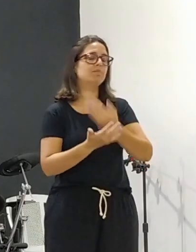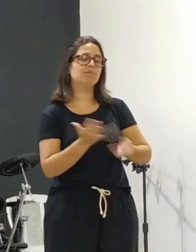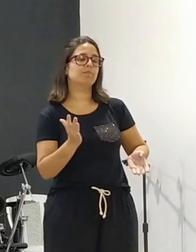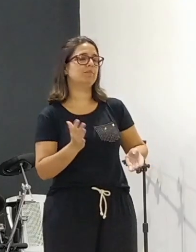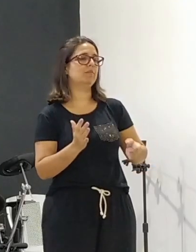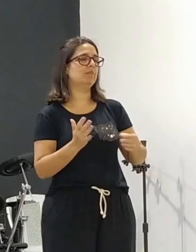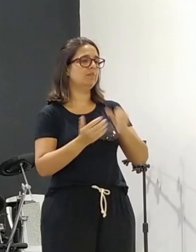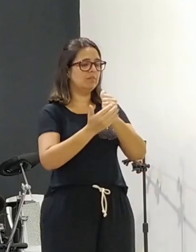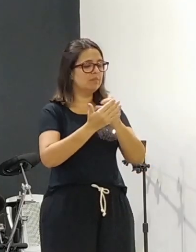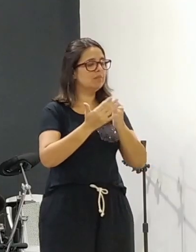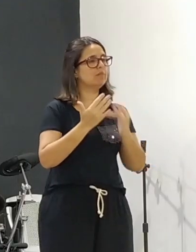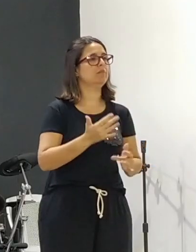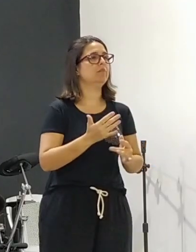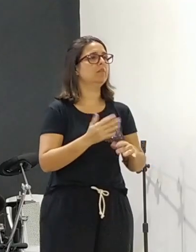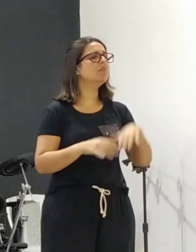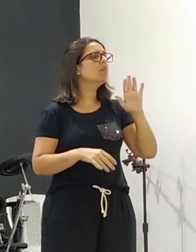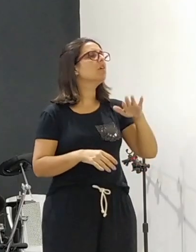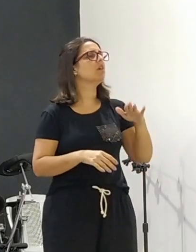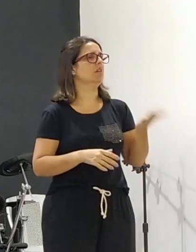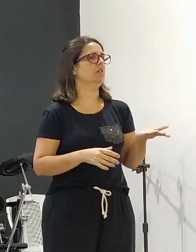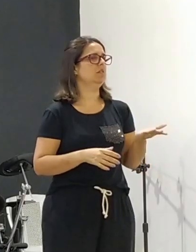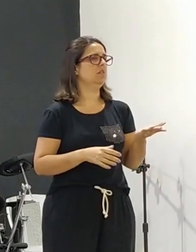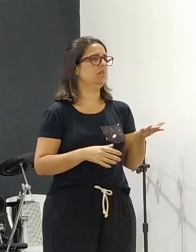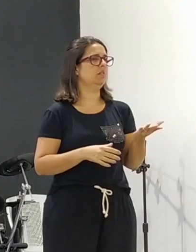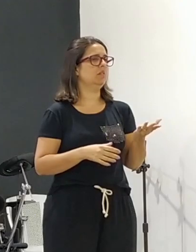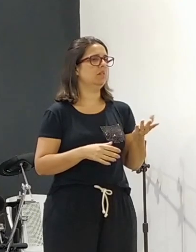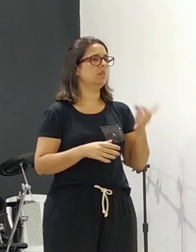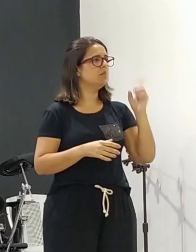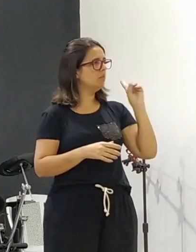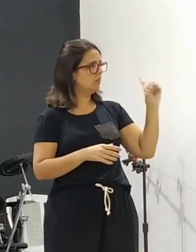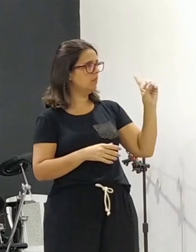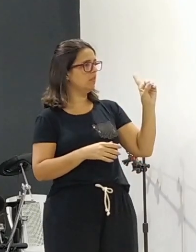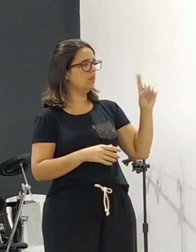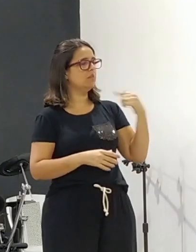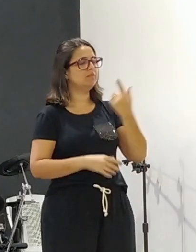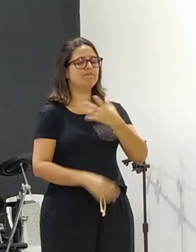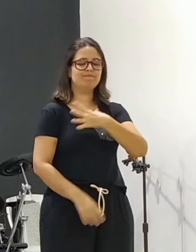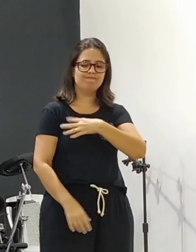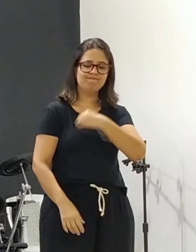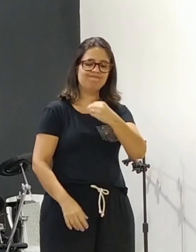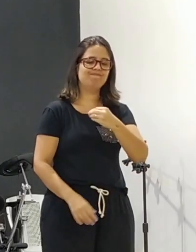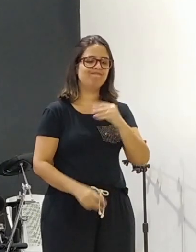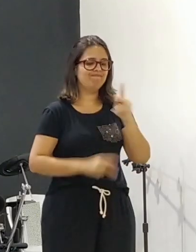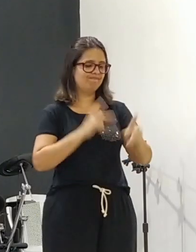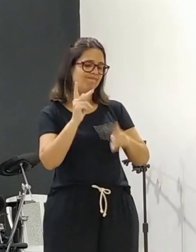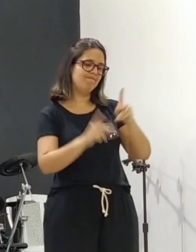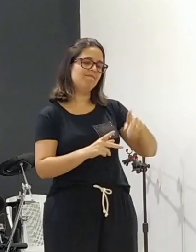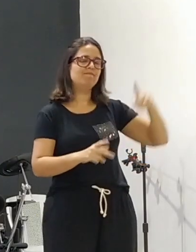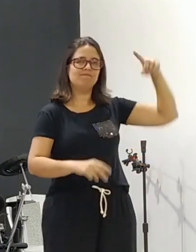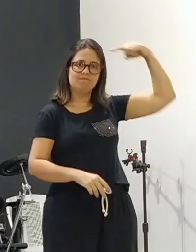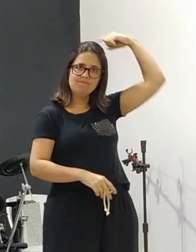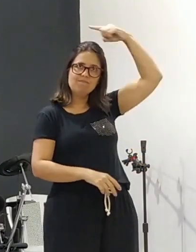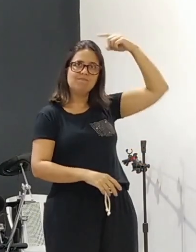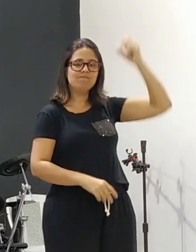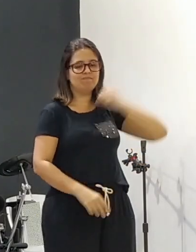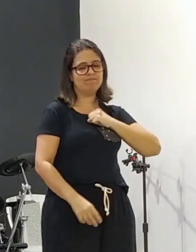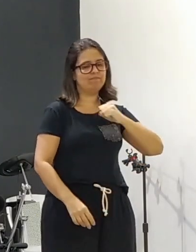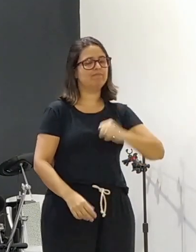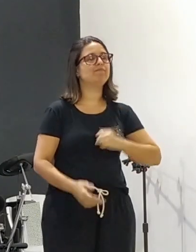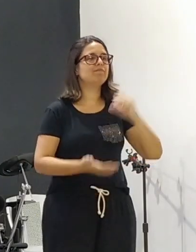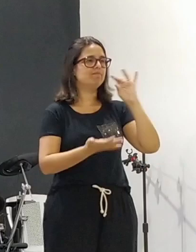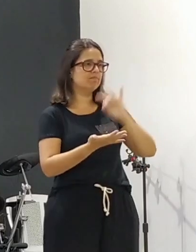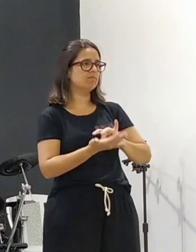Quem nós somos diante de Deus? Nós somos filhos de Deus, nós somos povo santo, nós somos